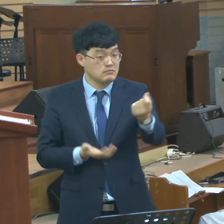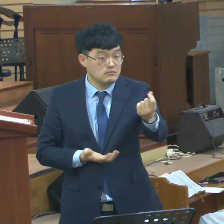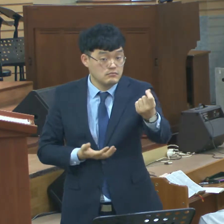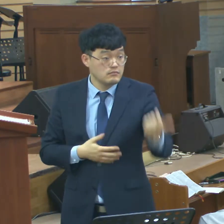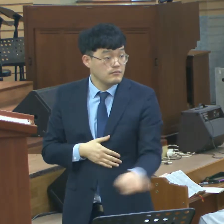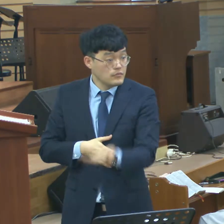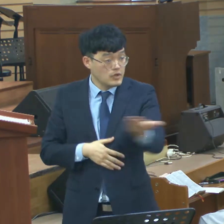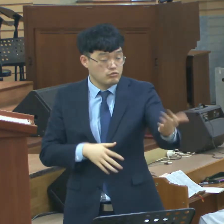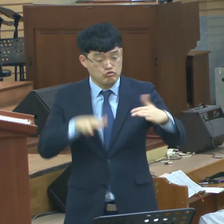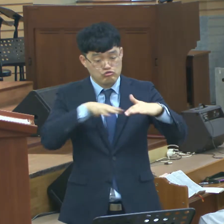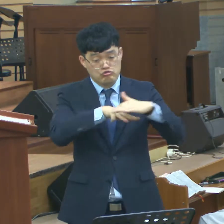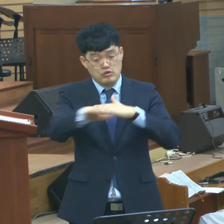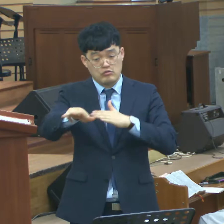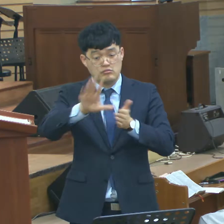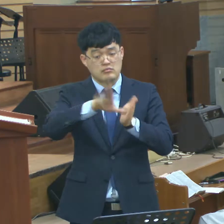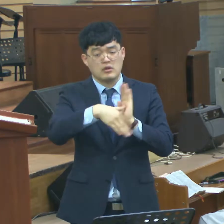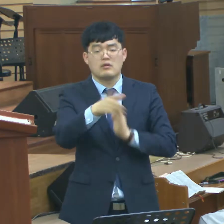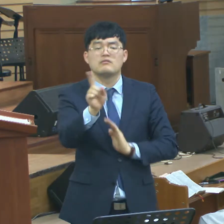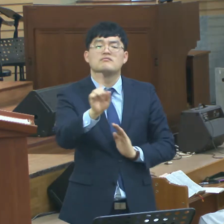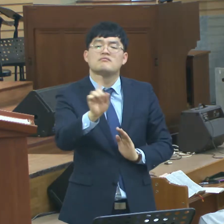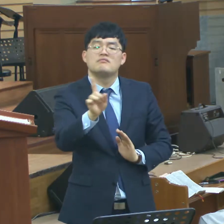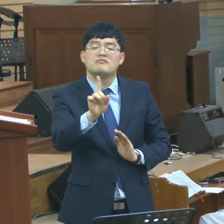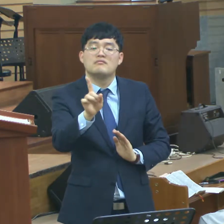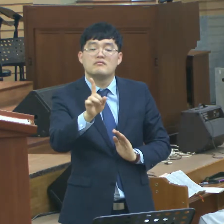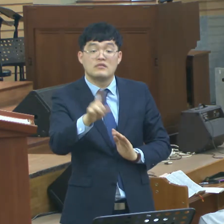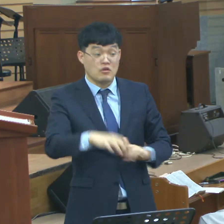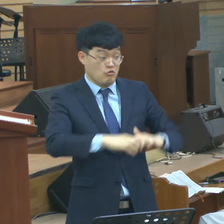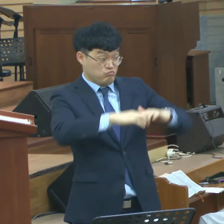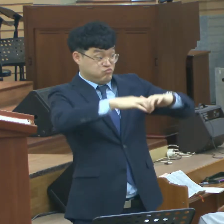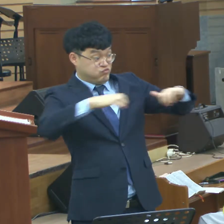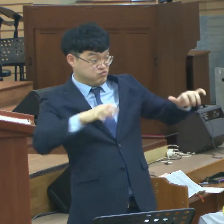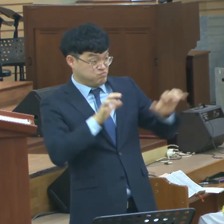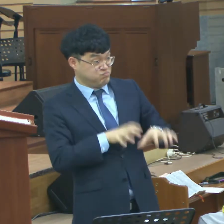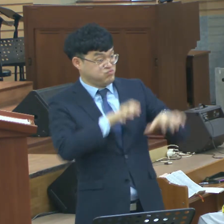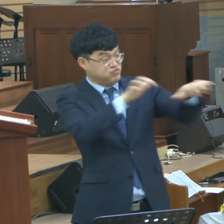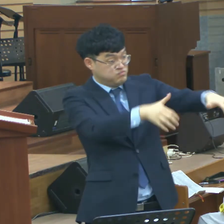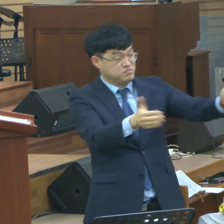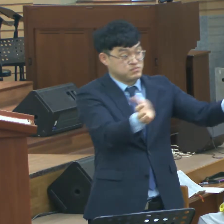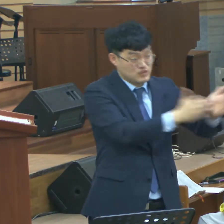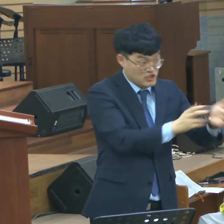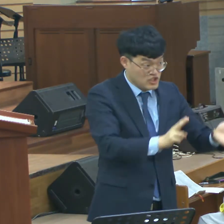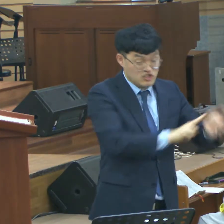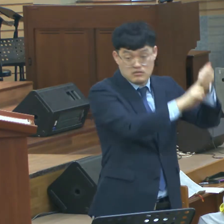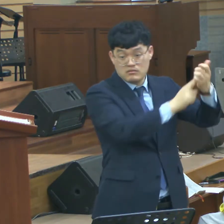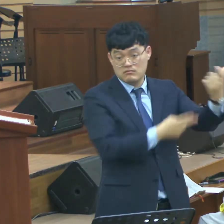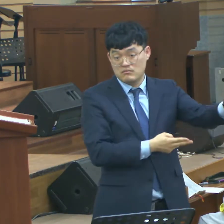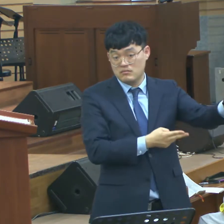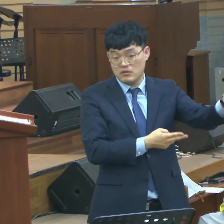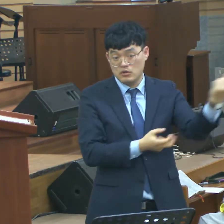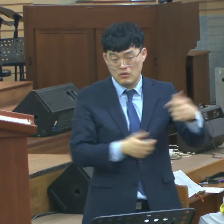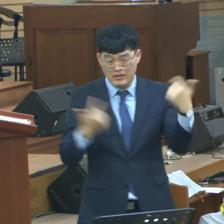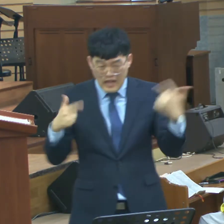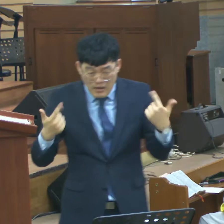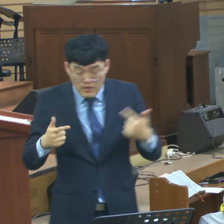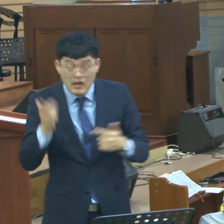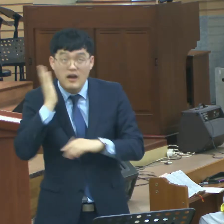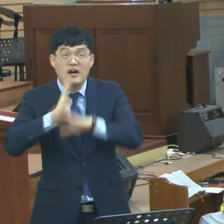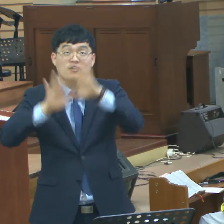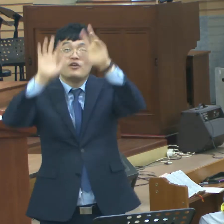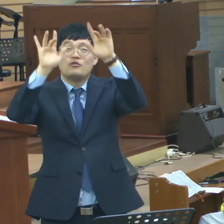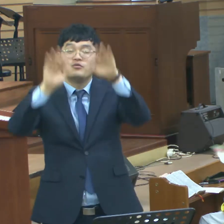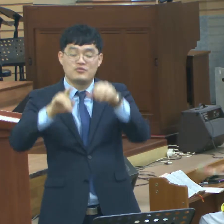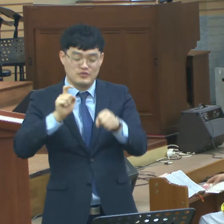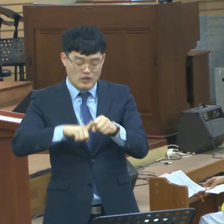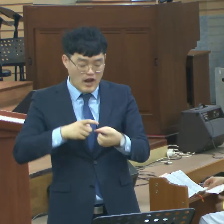날마다 만나를 먹었잖아요. 그리고 이들은 기적을 계속 봤어요. 성막